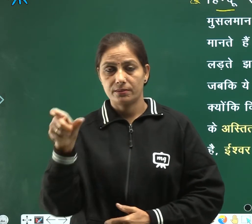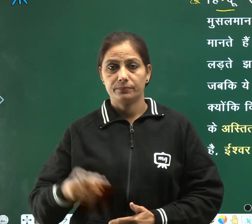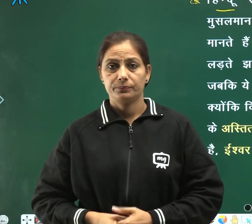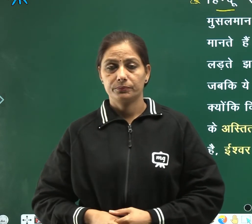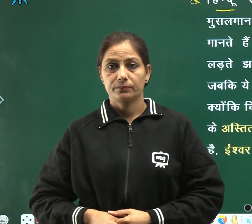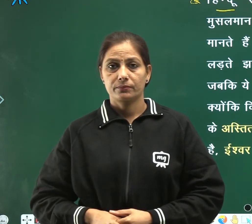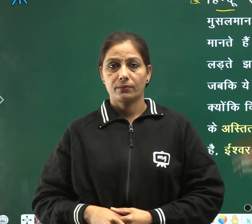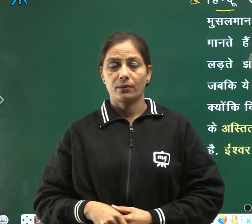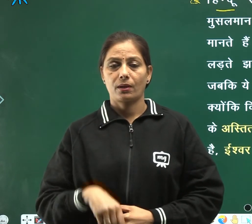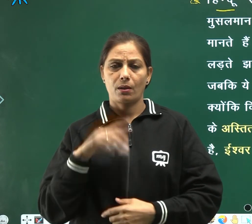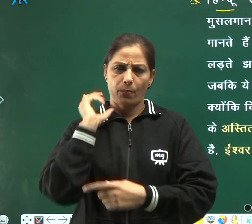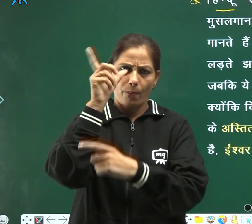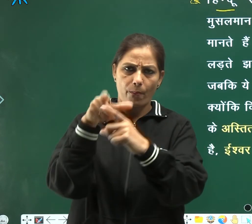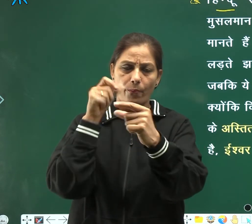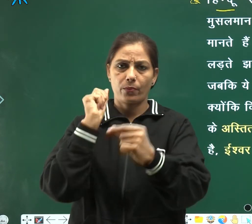राम को मानते हैं